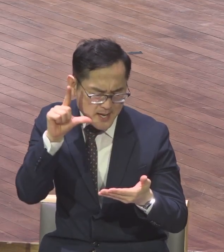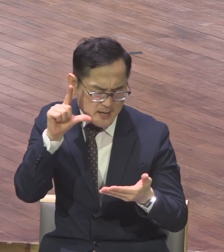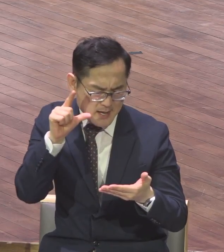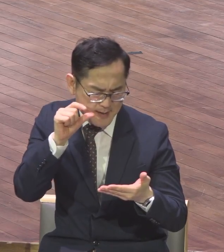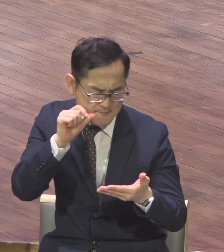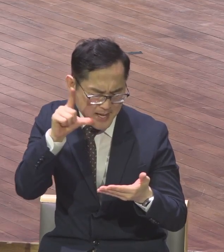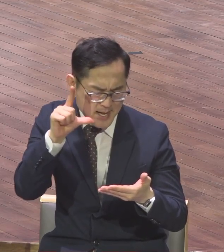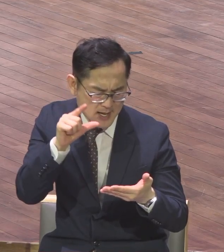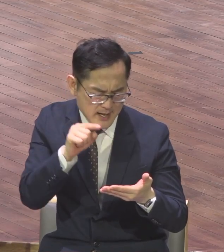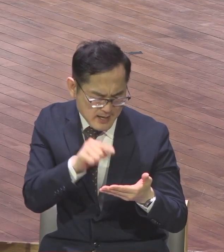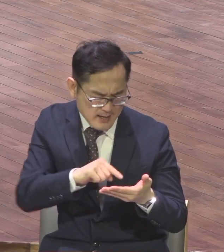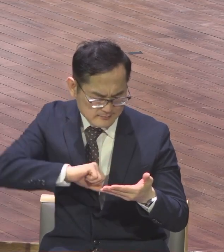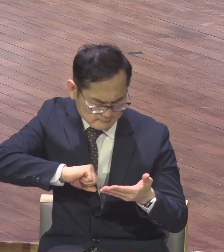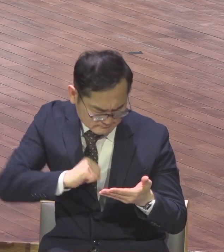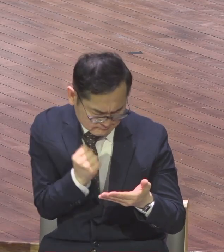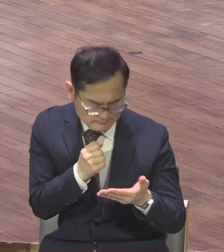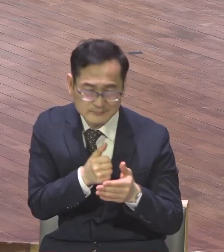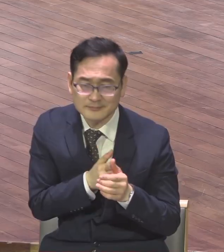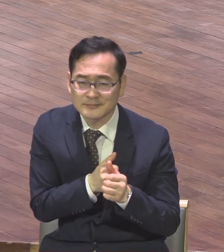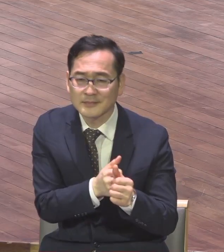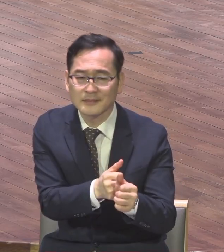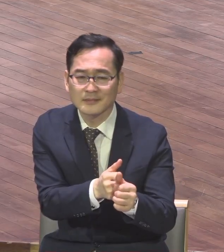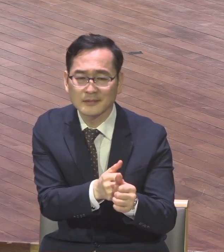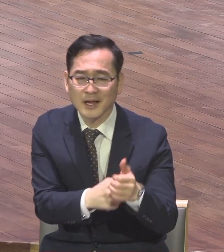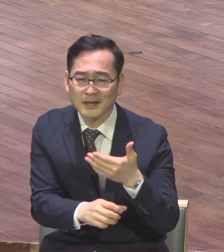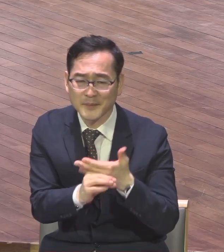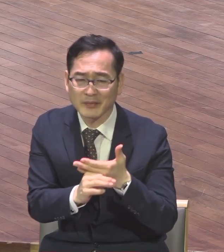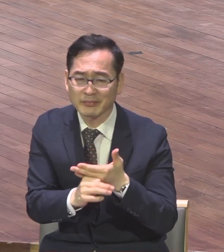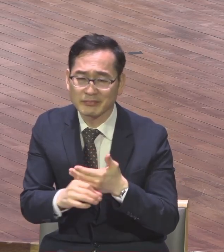그대로 따라가기만 하면 된다는 것이죠.